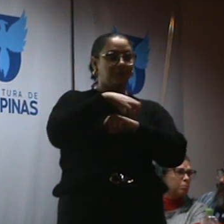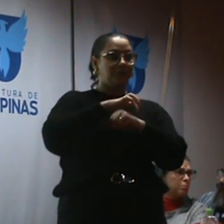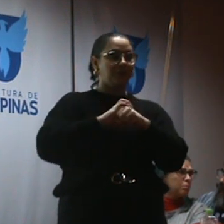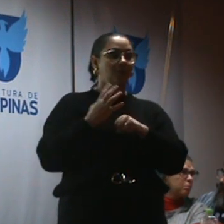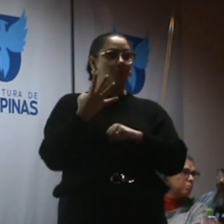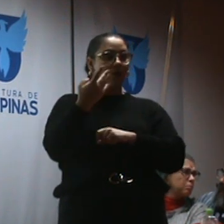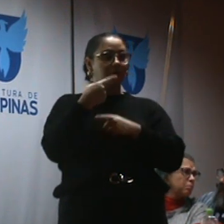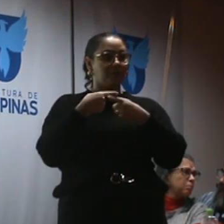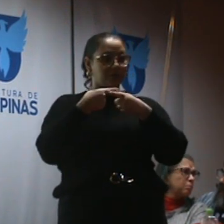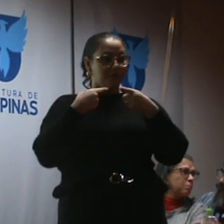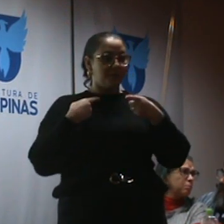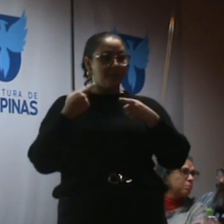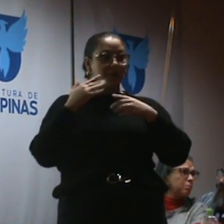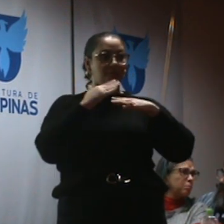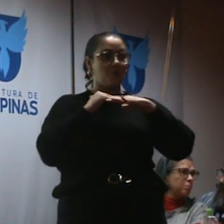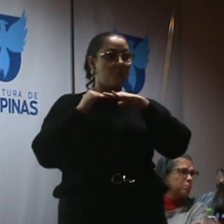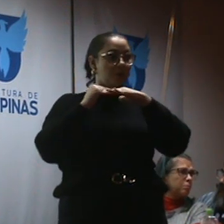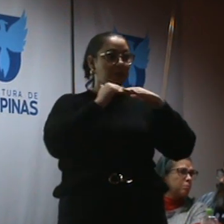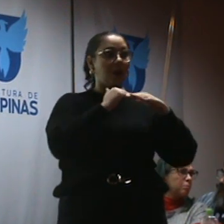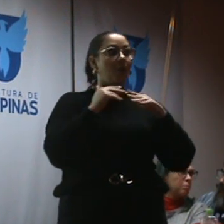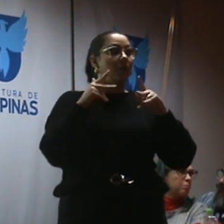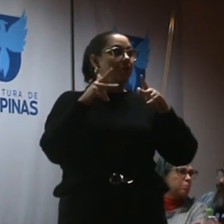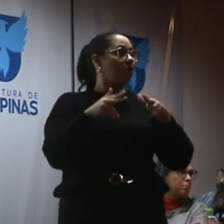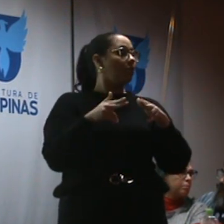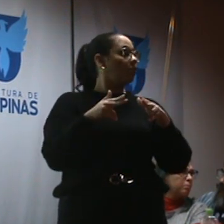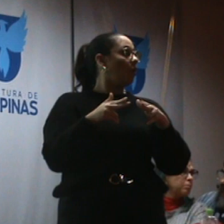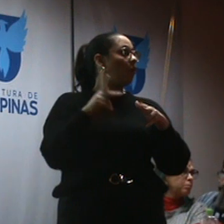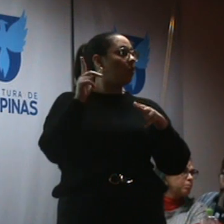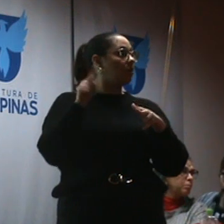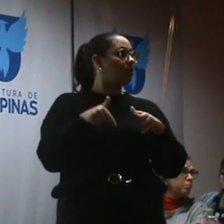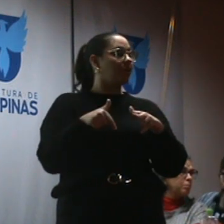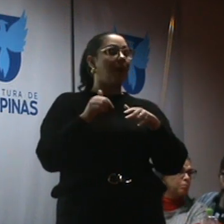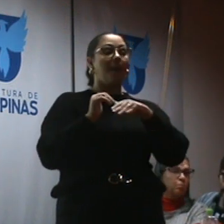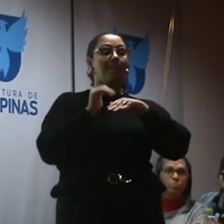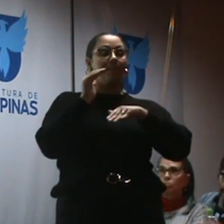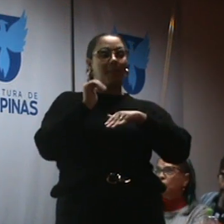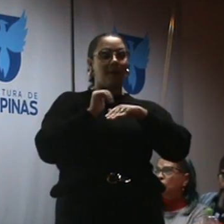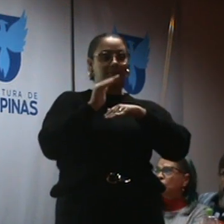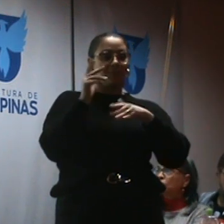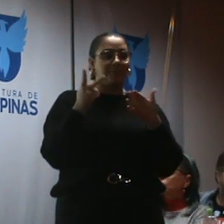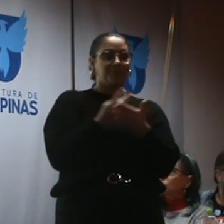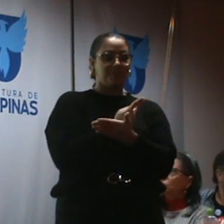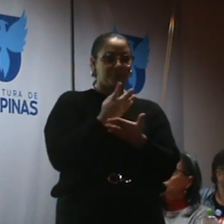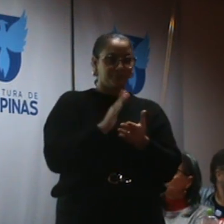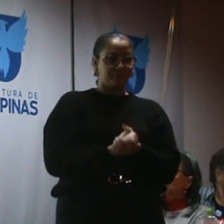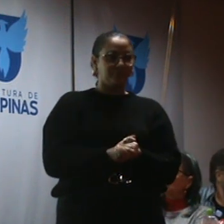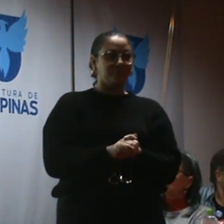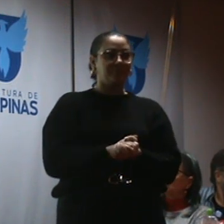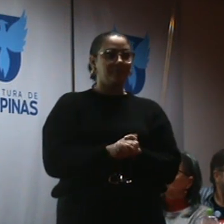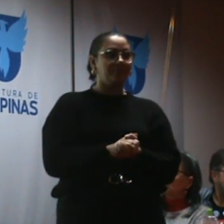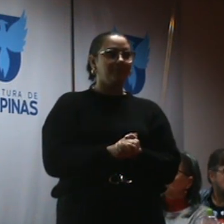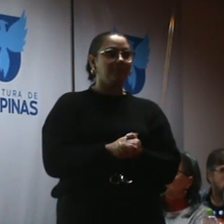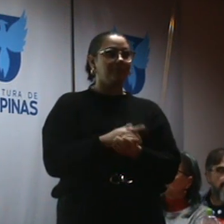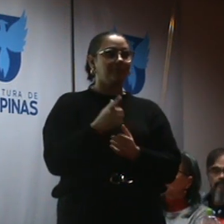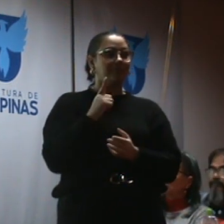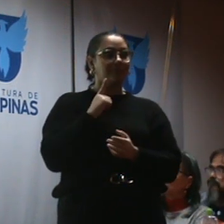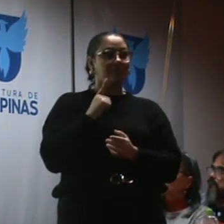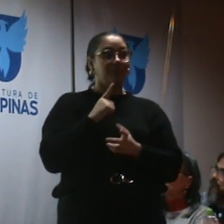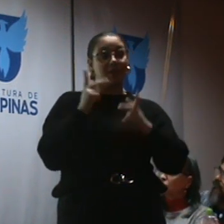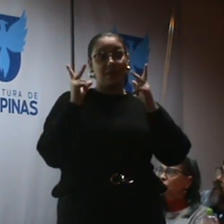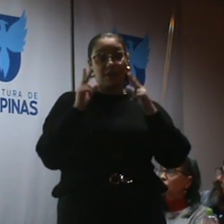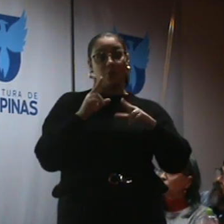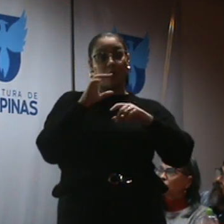semanas. O padrão continua o mesmo, os mesmos estados aí com a maior parte dos casos, tá? E aqui a curva, aquela mesma da dengue,